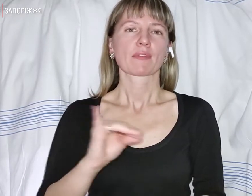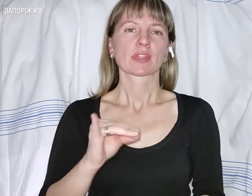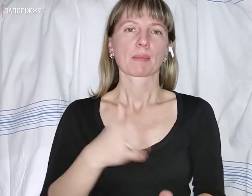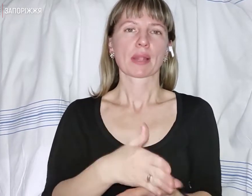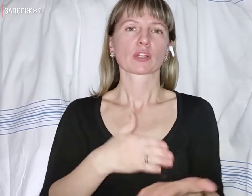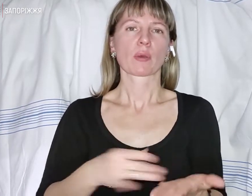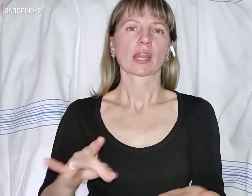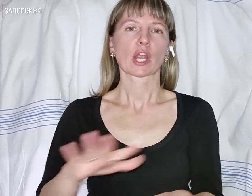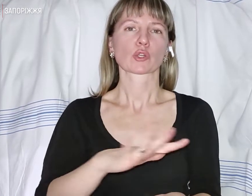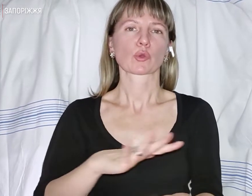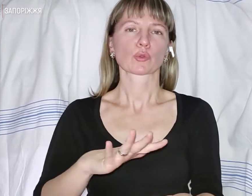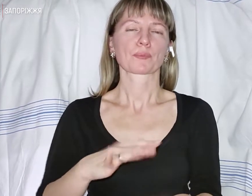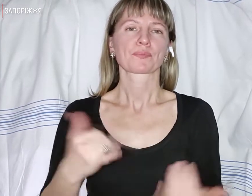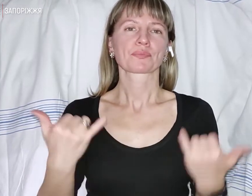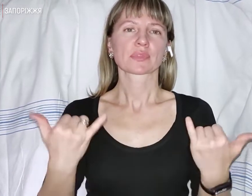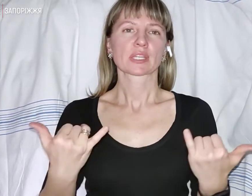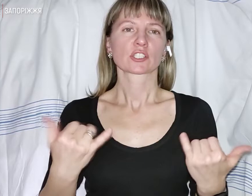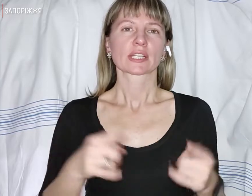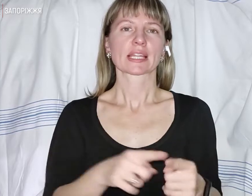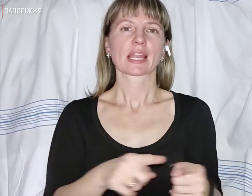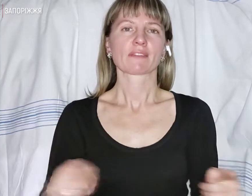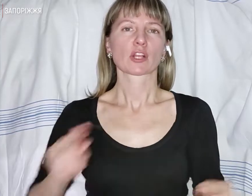пойдешь? Говорят, что...